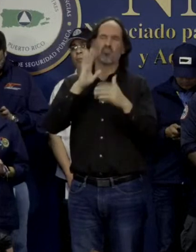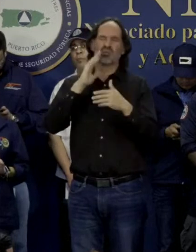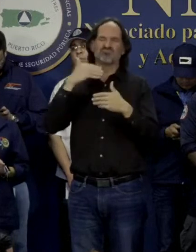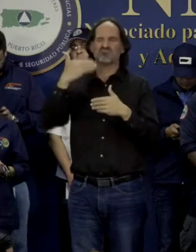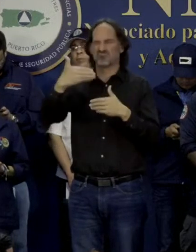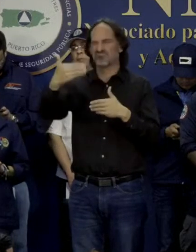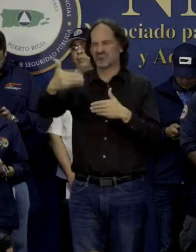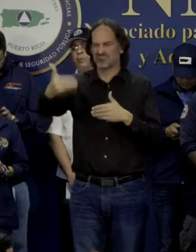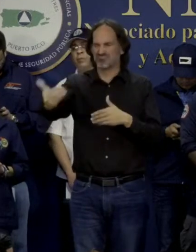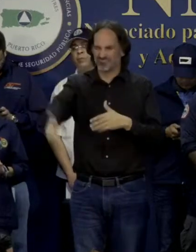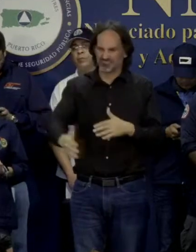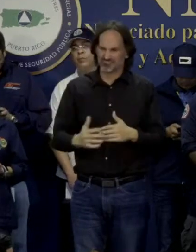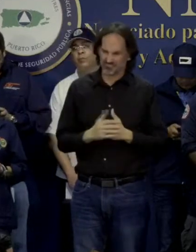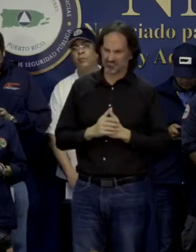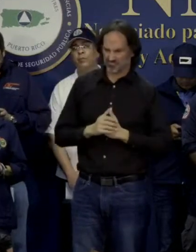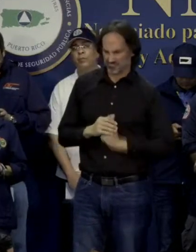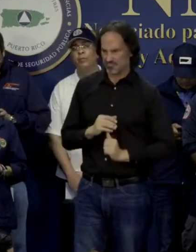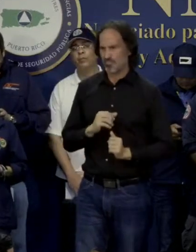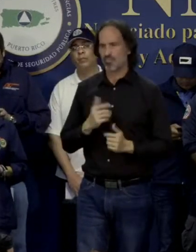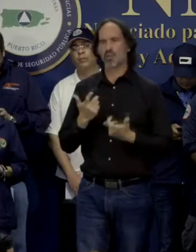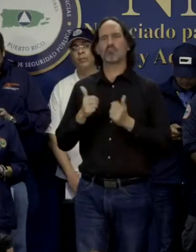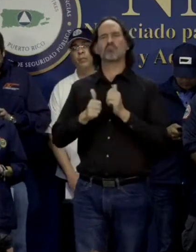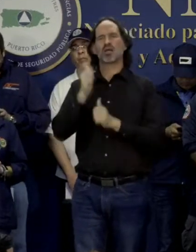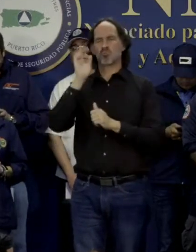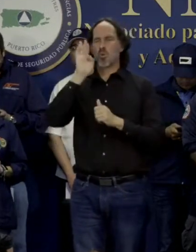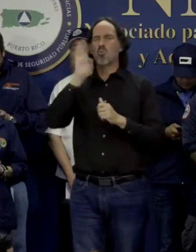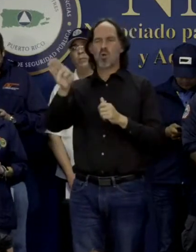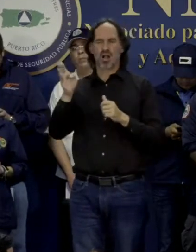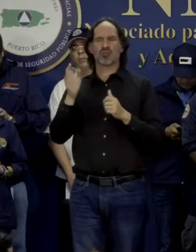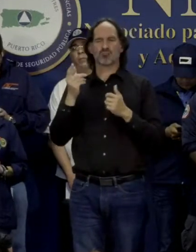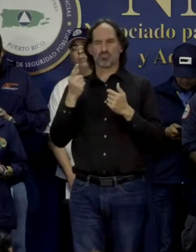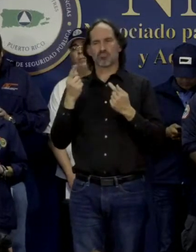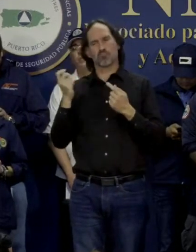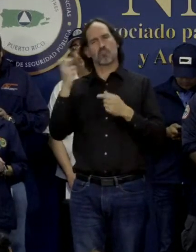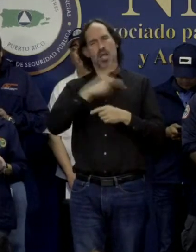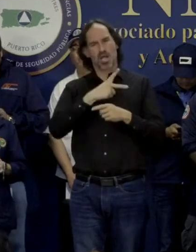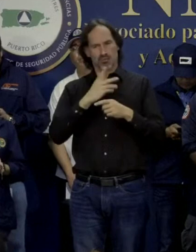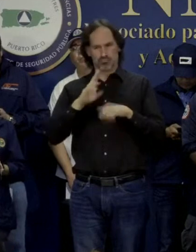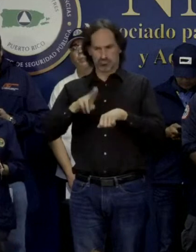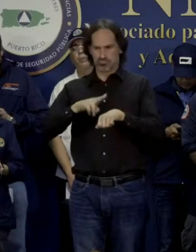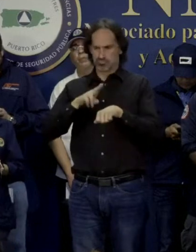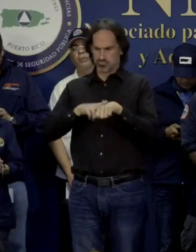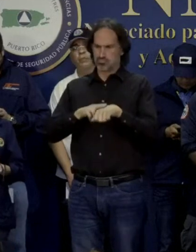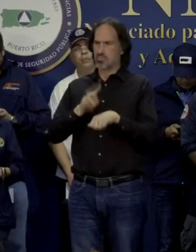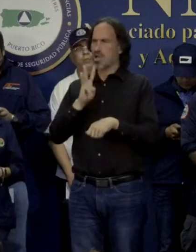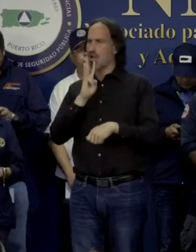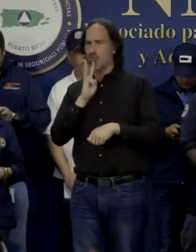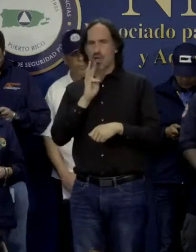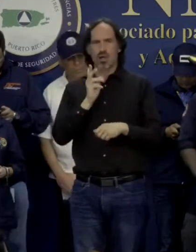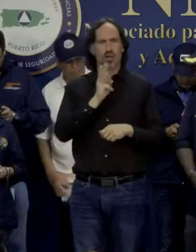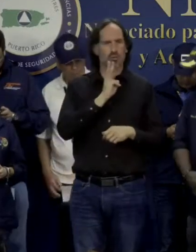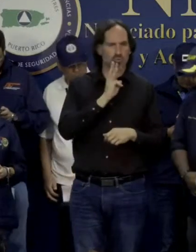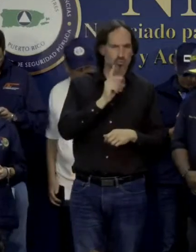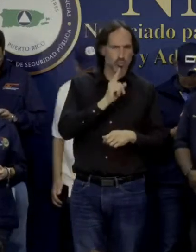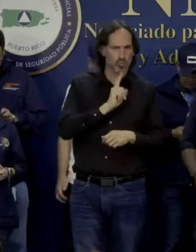servicio a la gran mayoría de los abonados de Luma y la autoridad. Adelante, Josué.